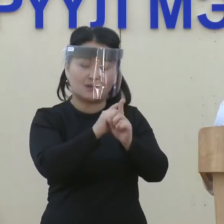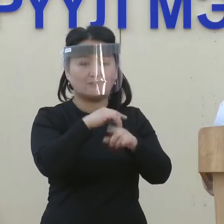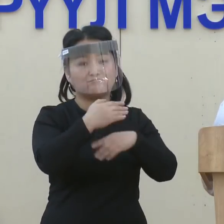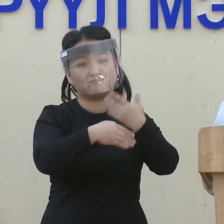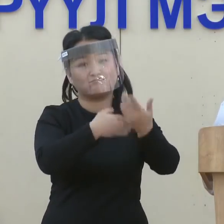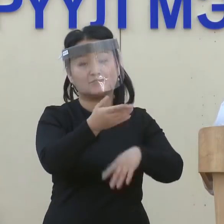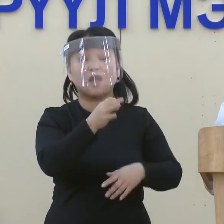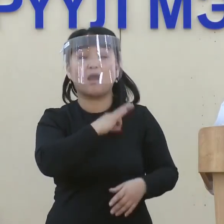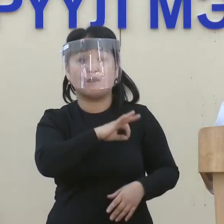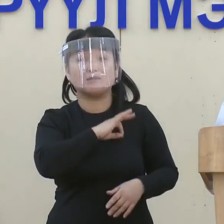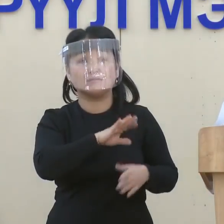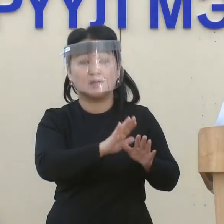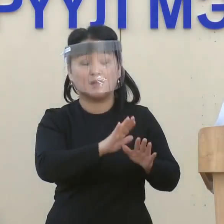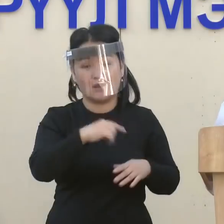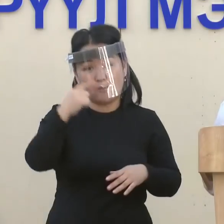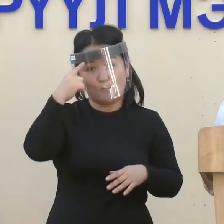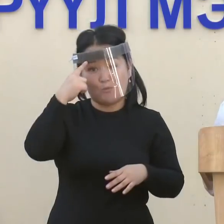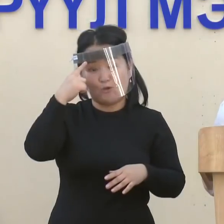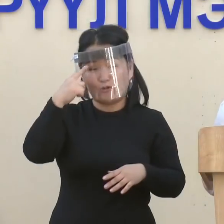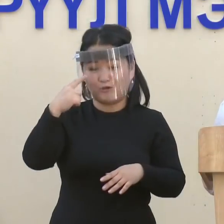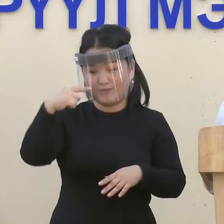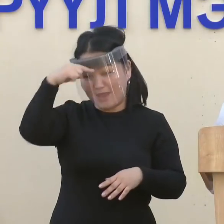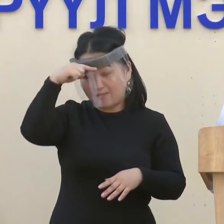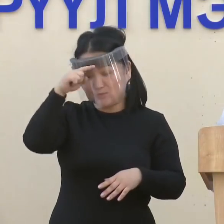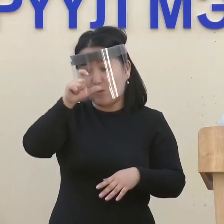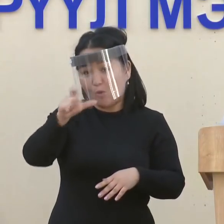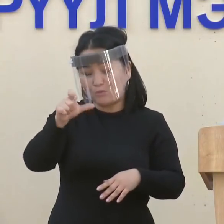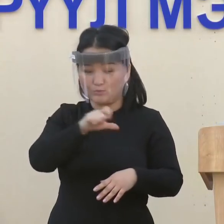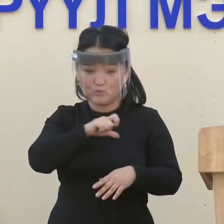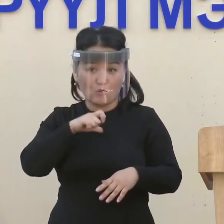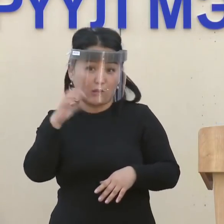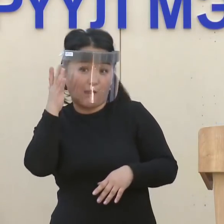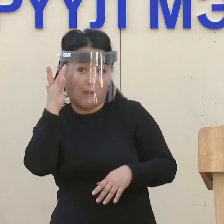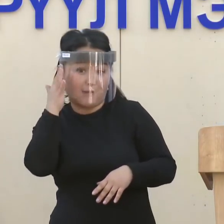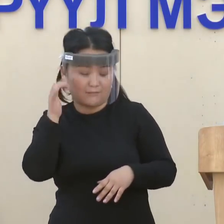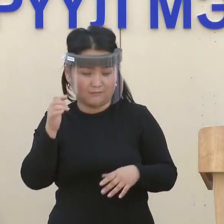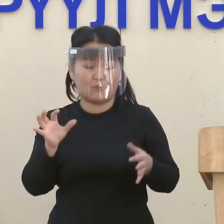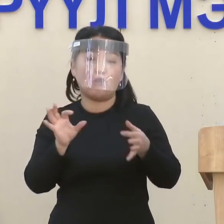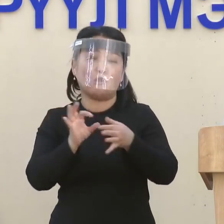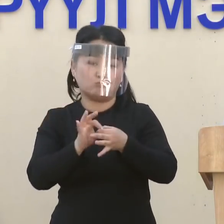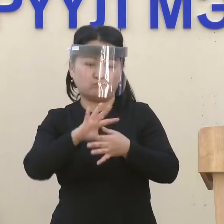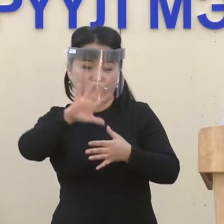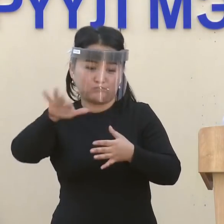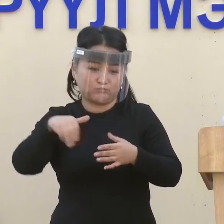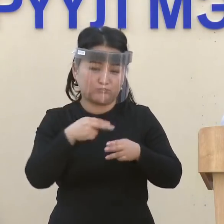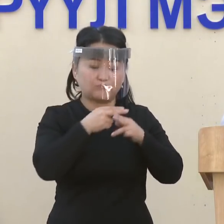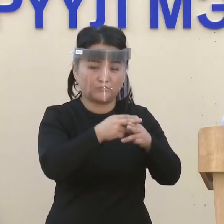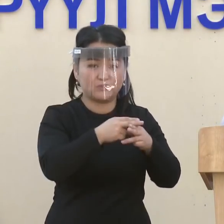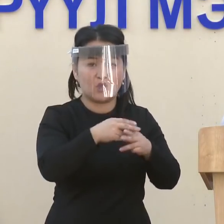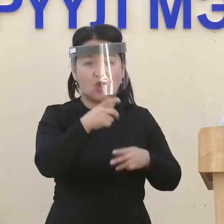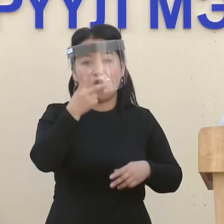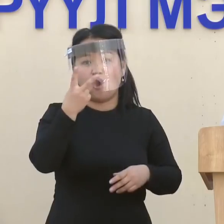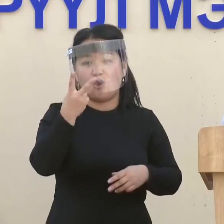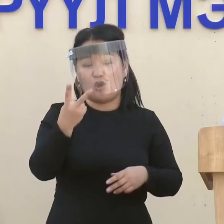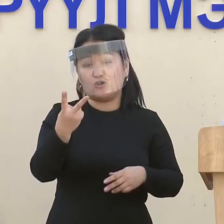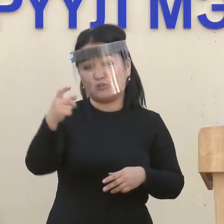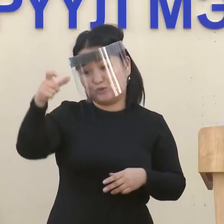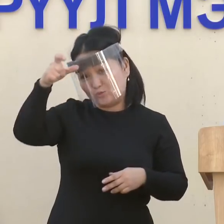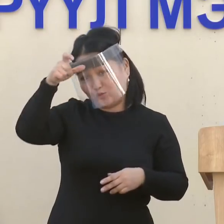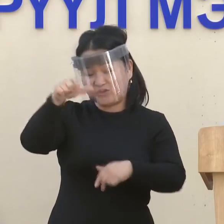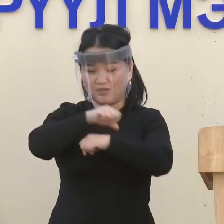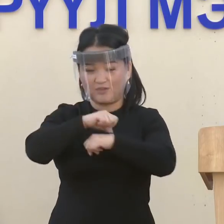Монгол бас манай эмчнэрийн өөрсний тактик байна. Тийм учраас одоо хоёр хүн маань эдгэрсэн маш их сэтгэл өндөр байгаа.